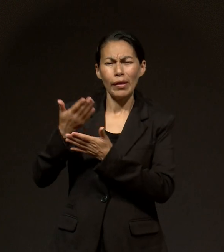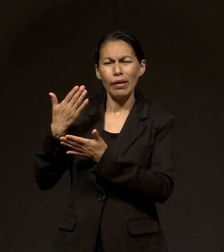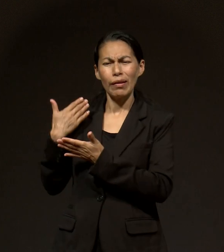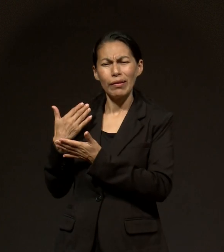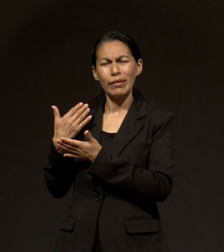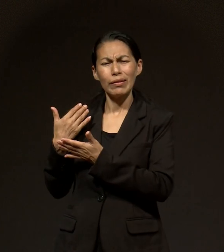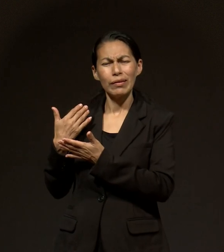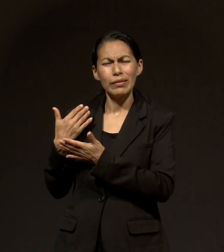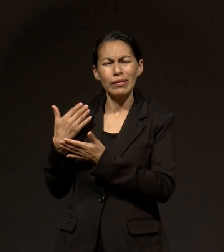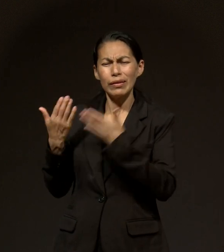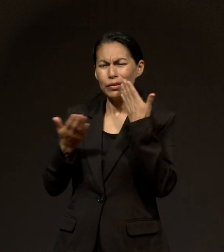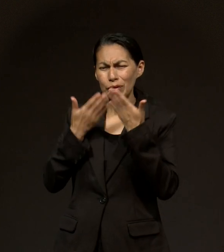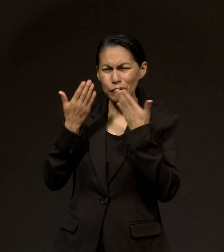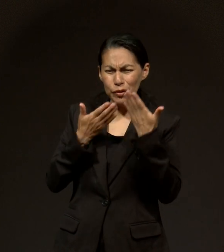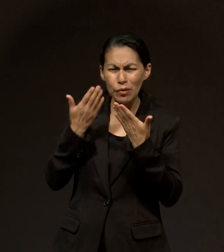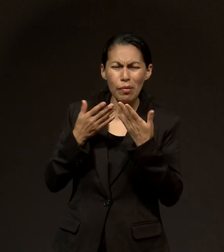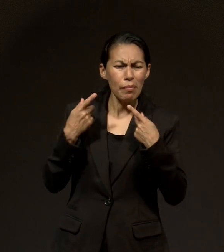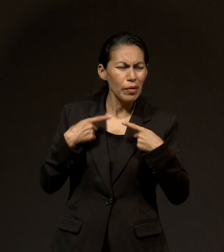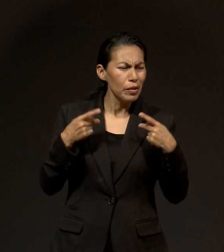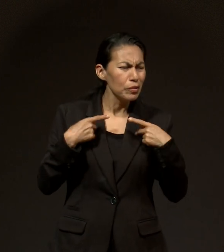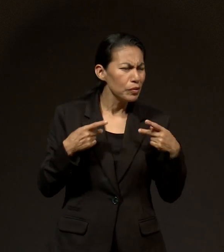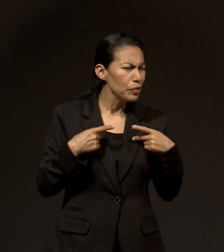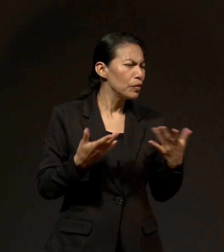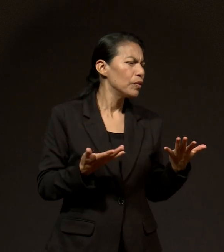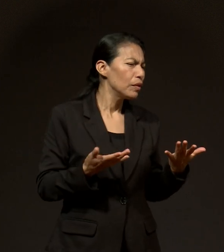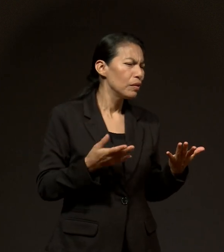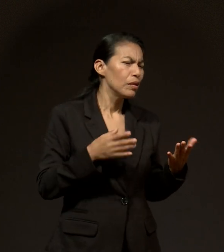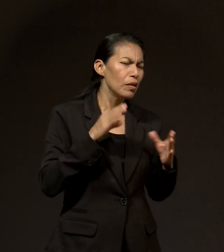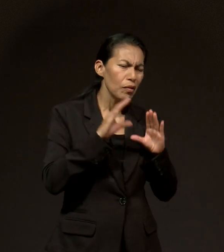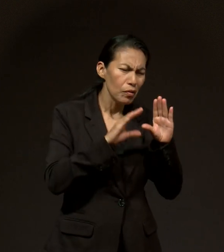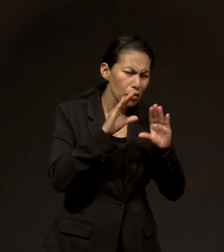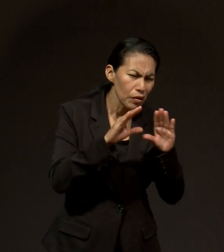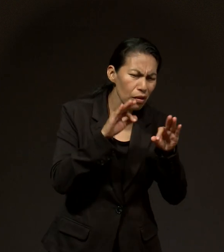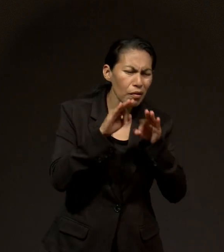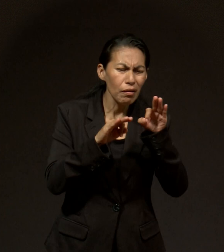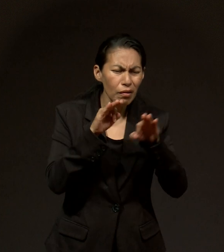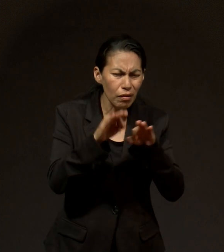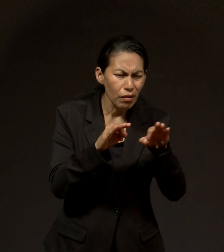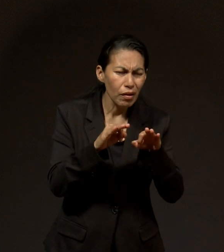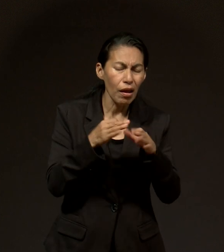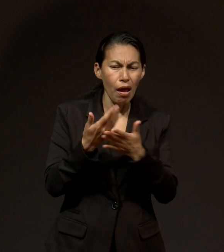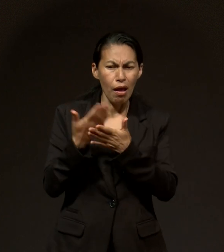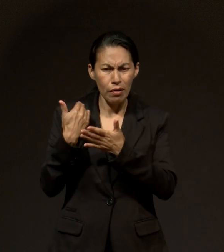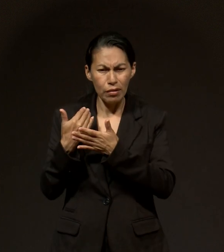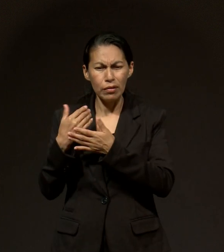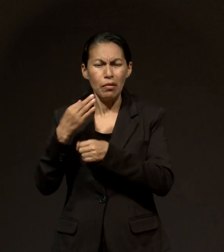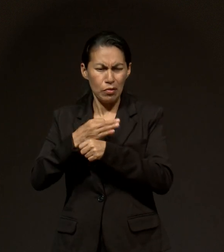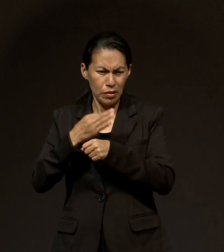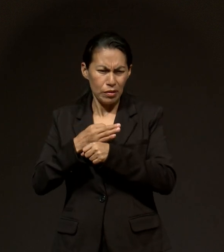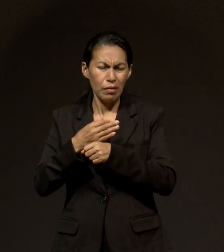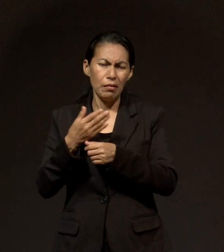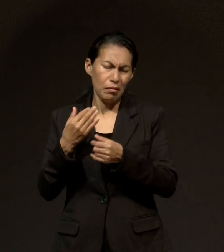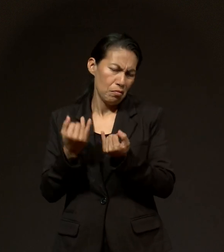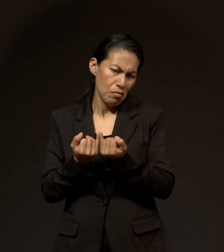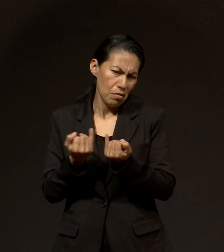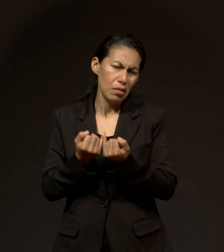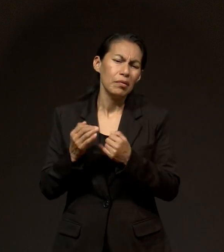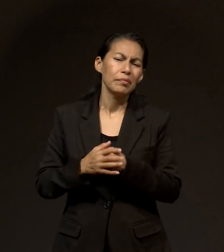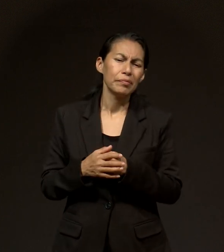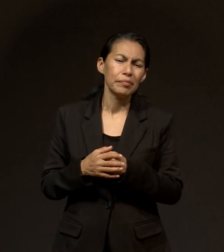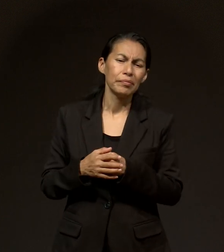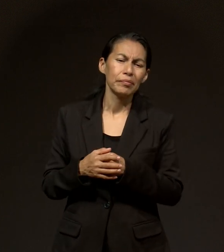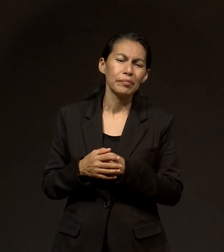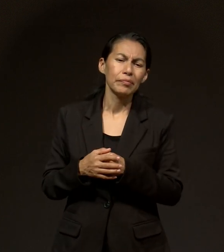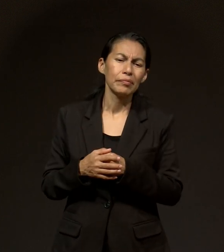semestre que viví, tuve contacto con pacientes el semestre pasado y este semestre también. ¿Qué pasó?